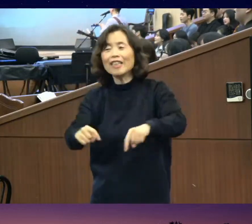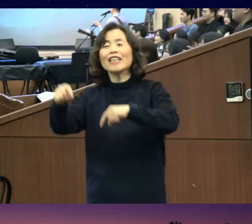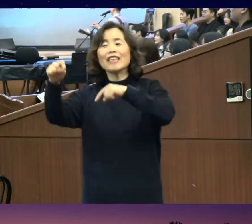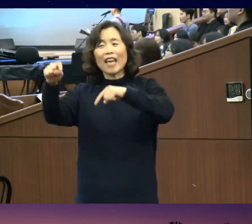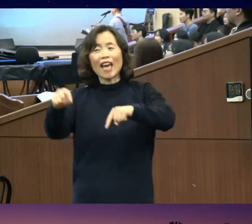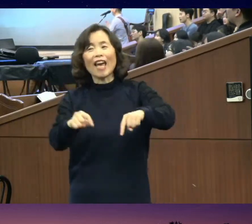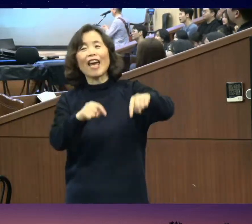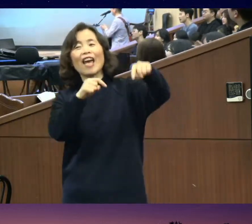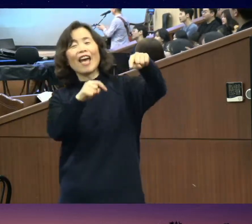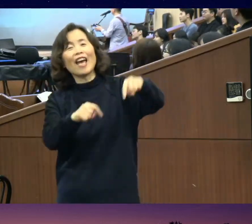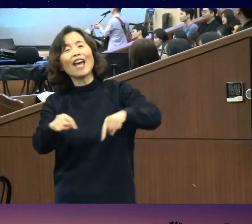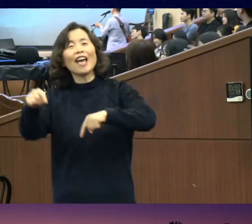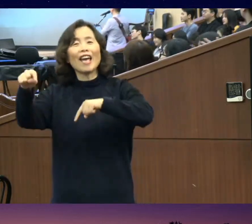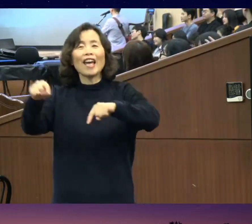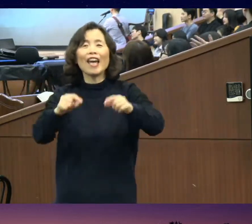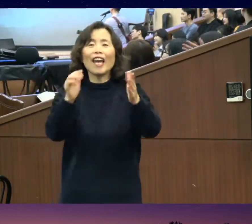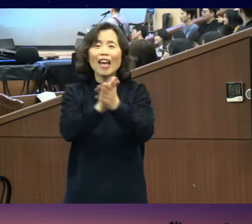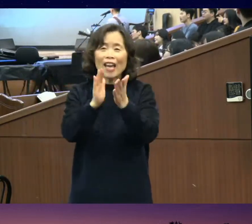말씀이네